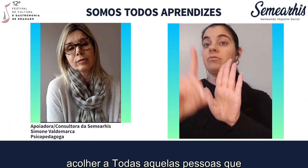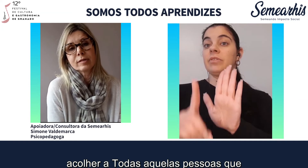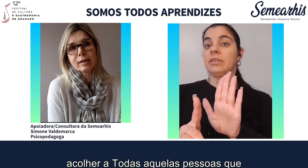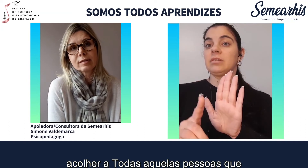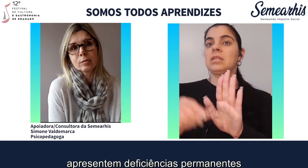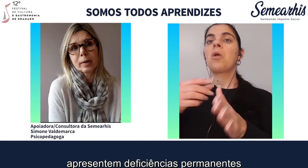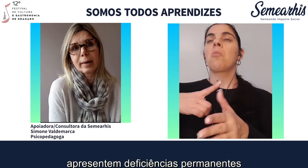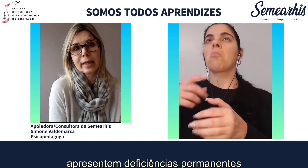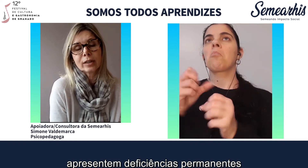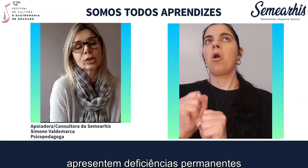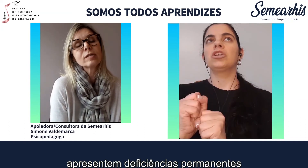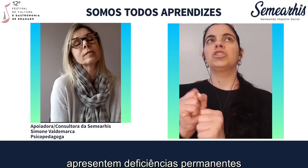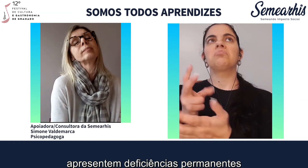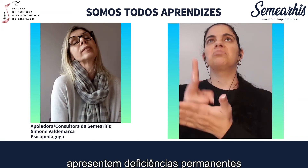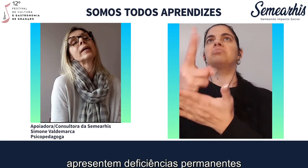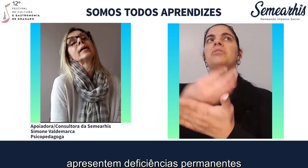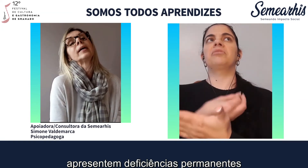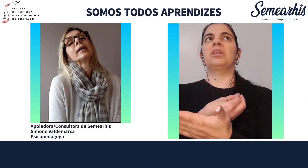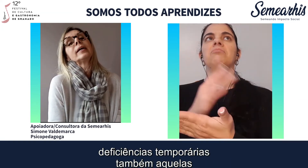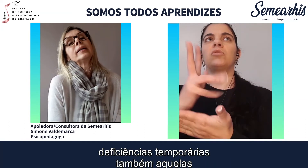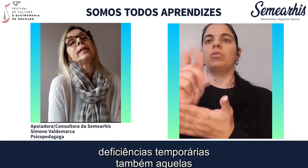apresentem deficiências permanentes,